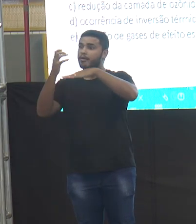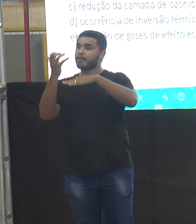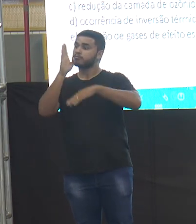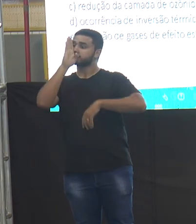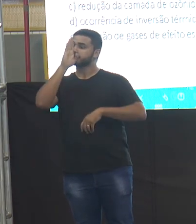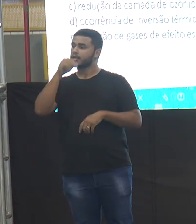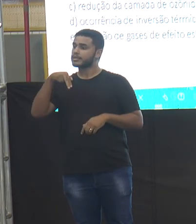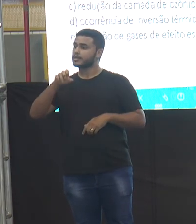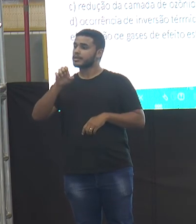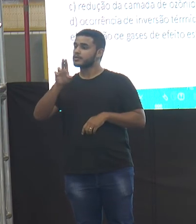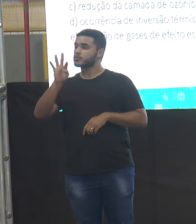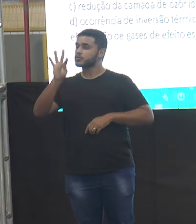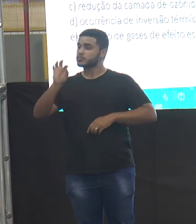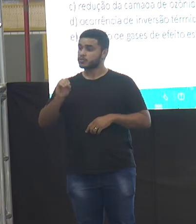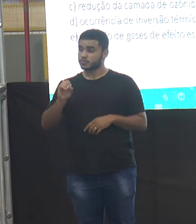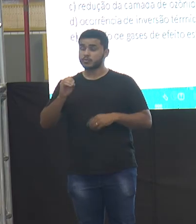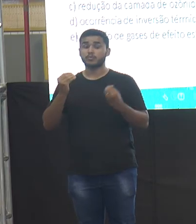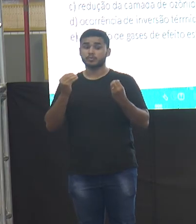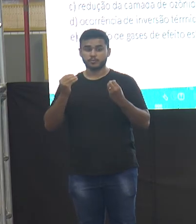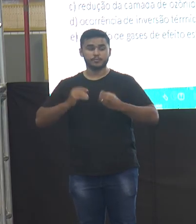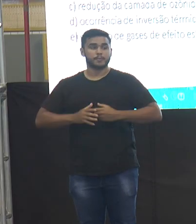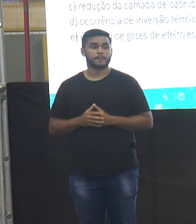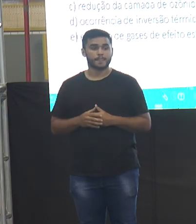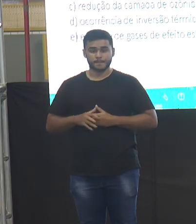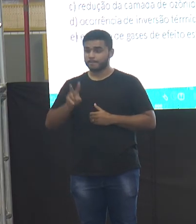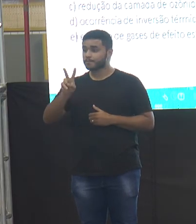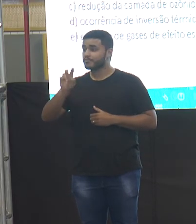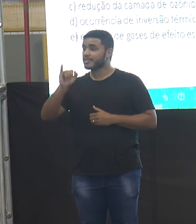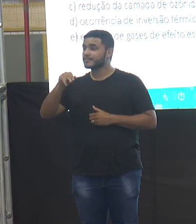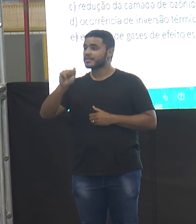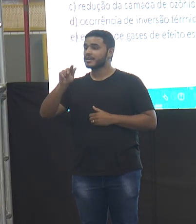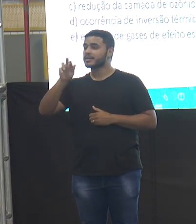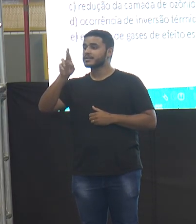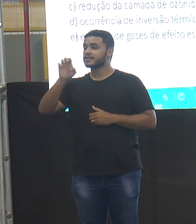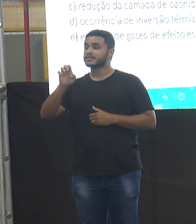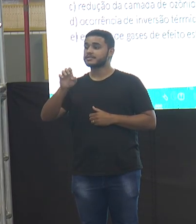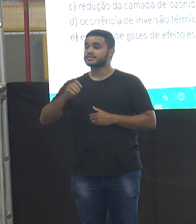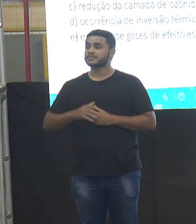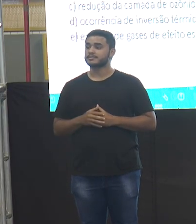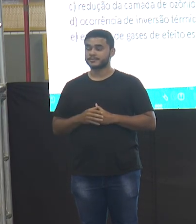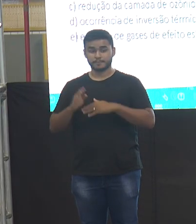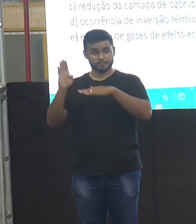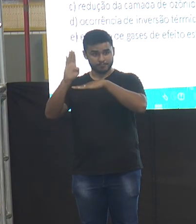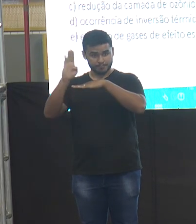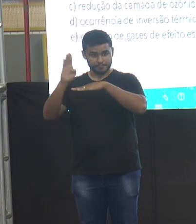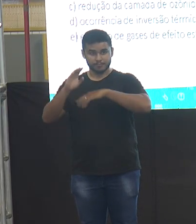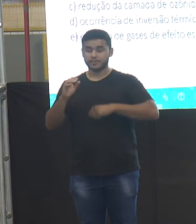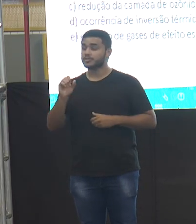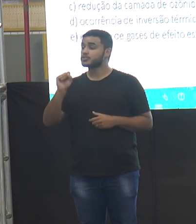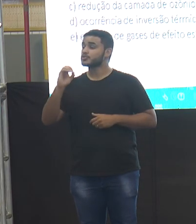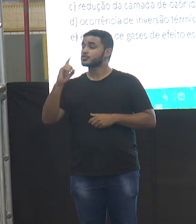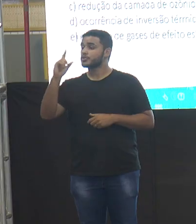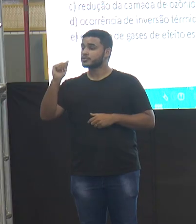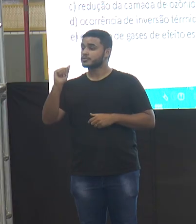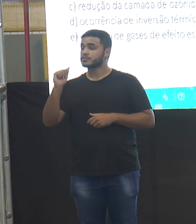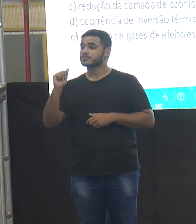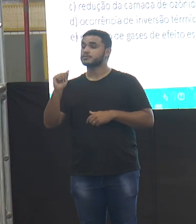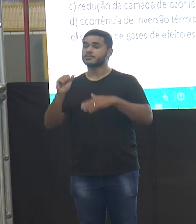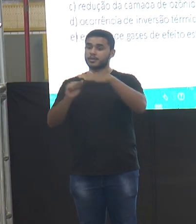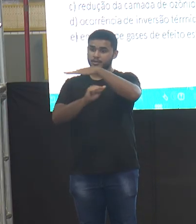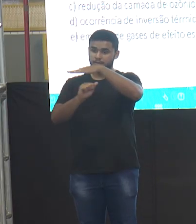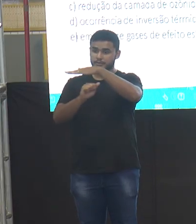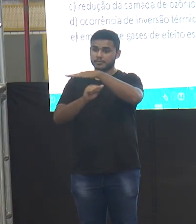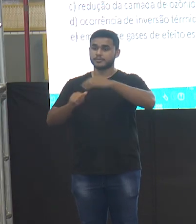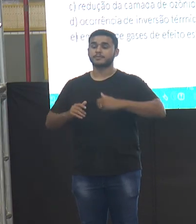Agora aquelas que vocês não vão esquecer. Vinagre, é ácido ou é base? Soda cáustica.